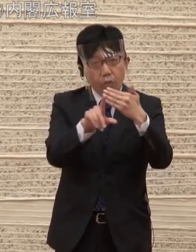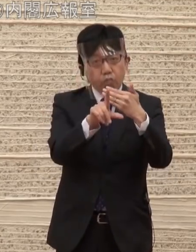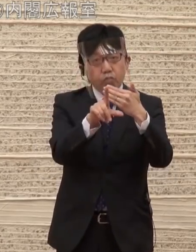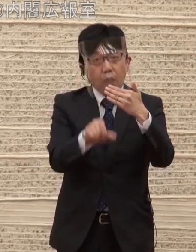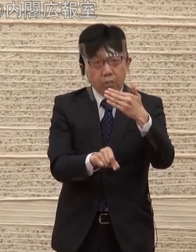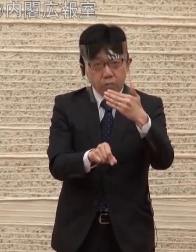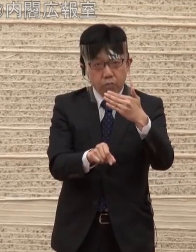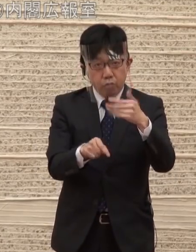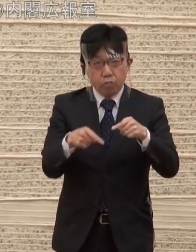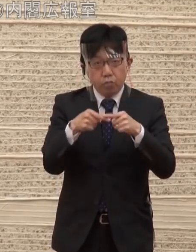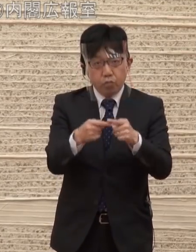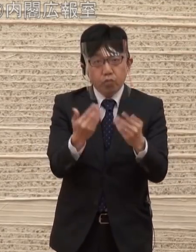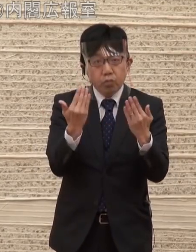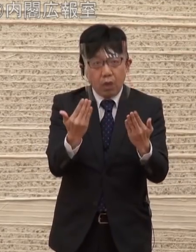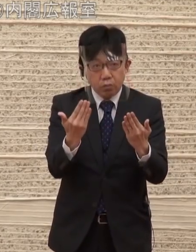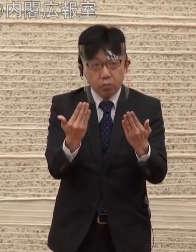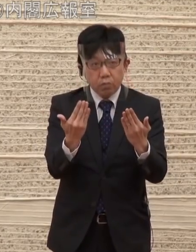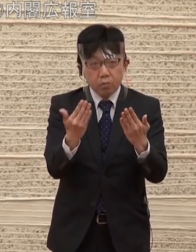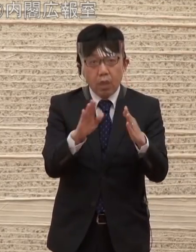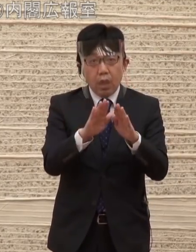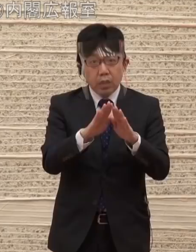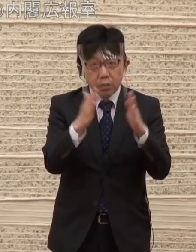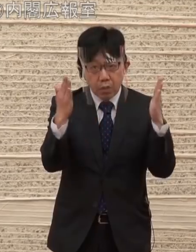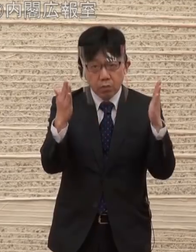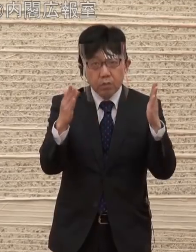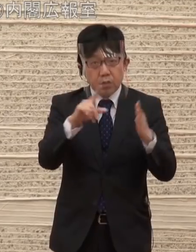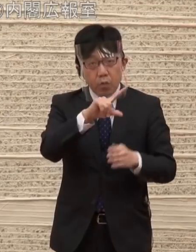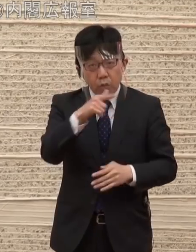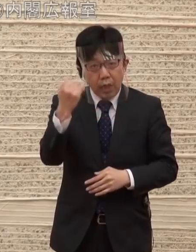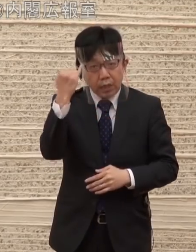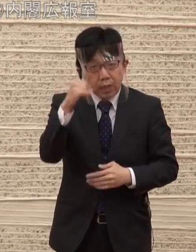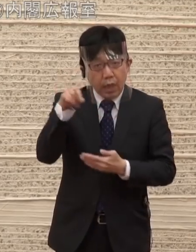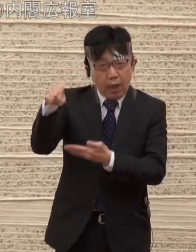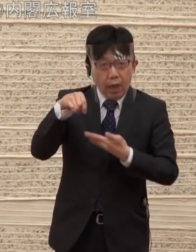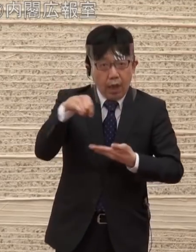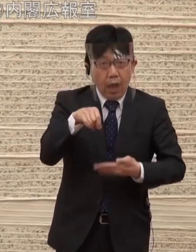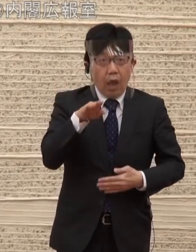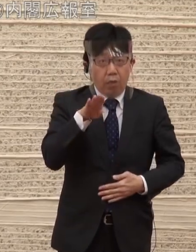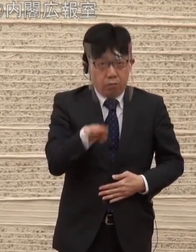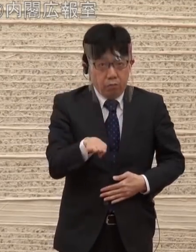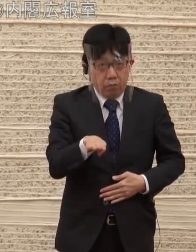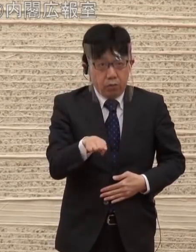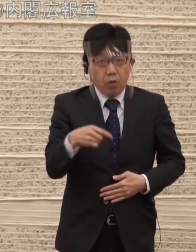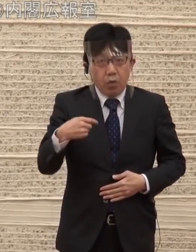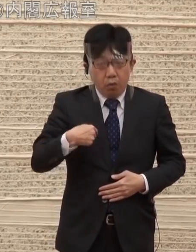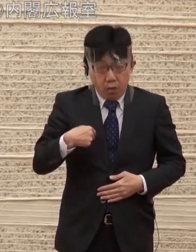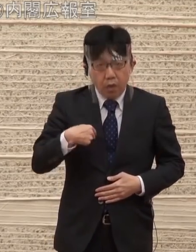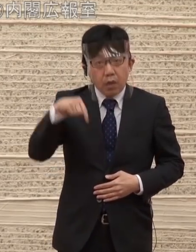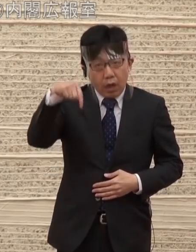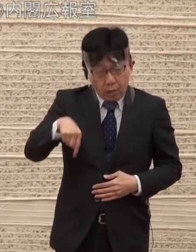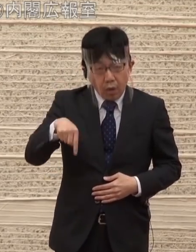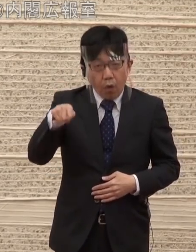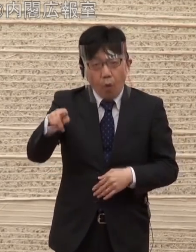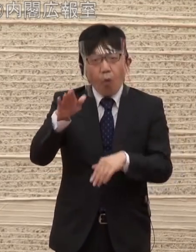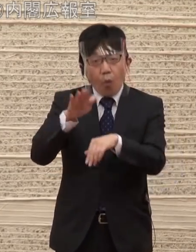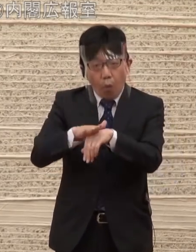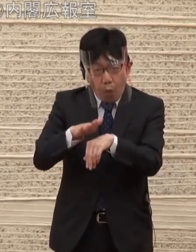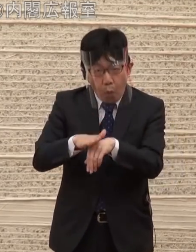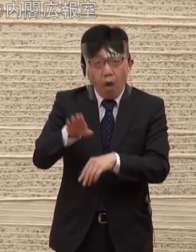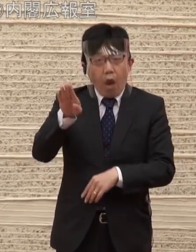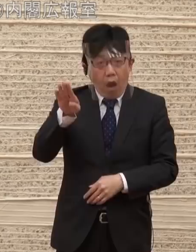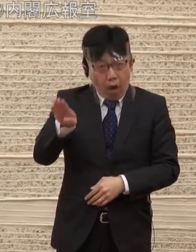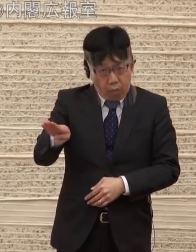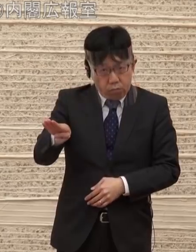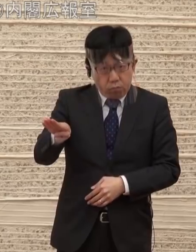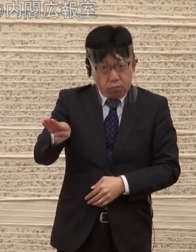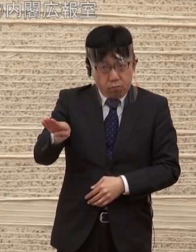役の方以降品についてもですねいろんな議論がなされておりまして私はマークの選択肢の一つであると